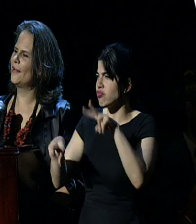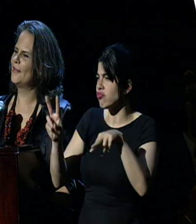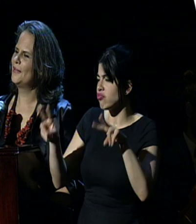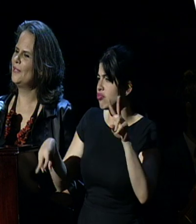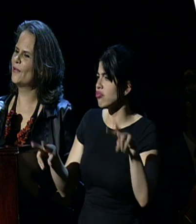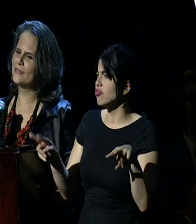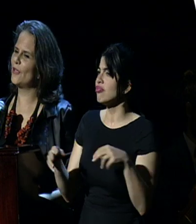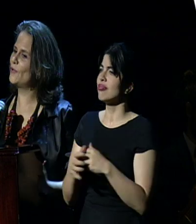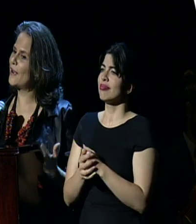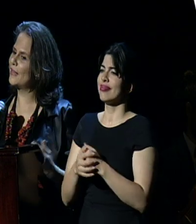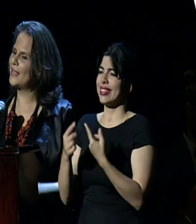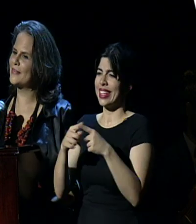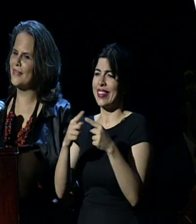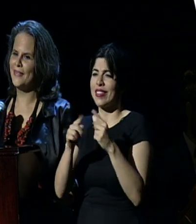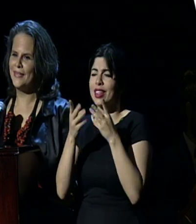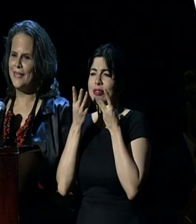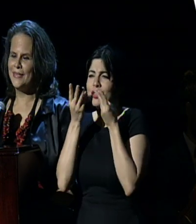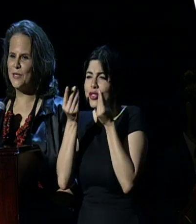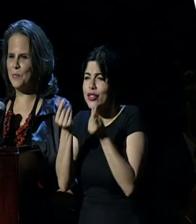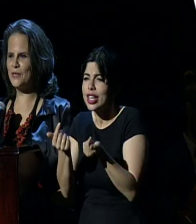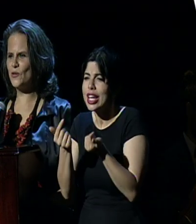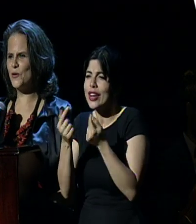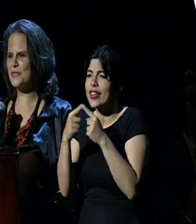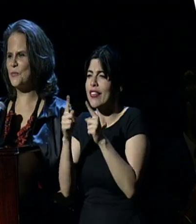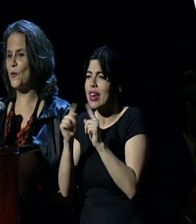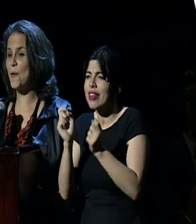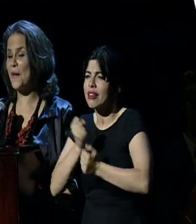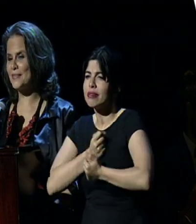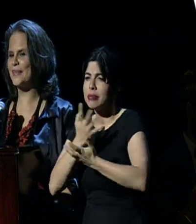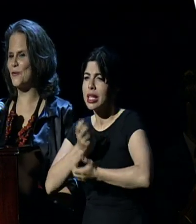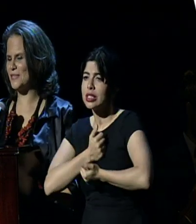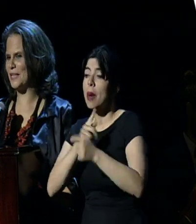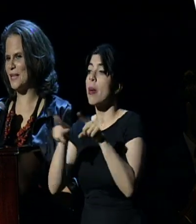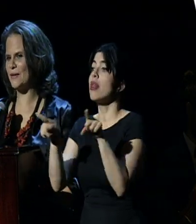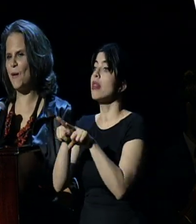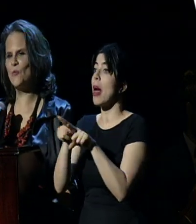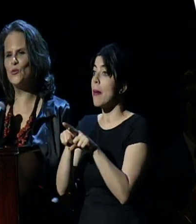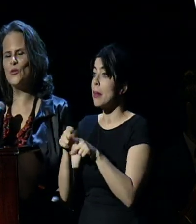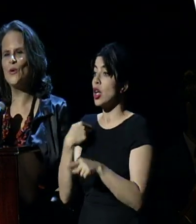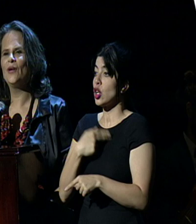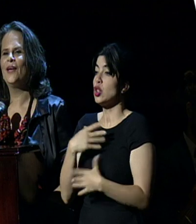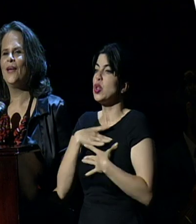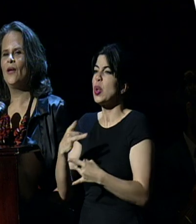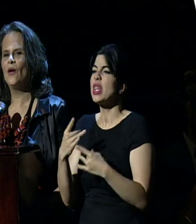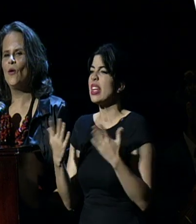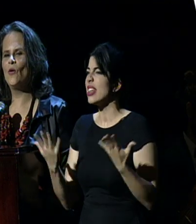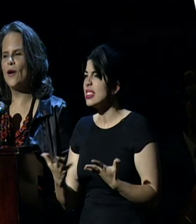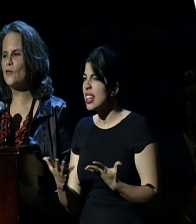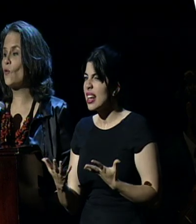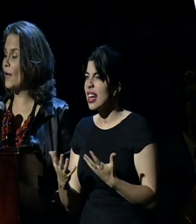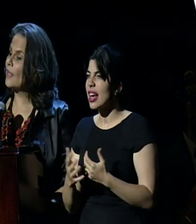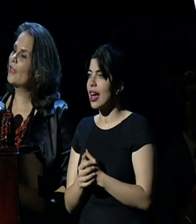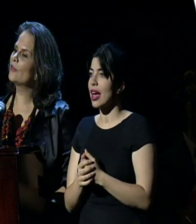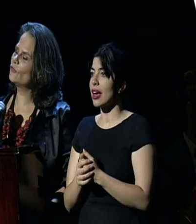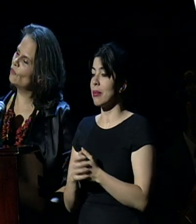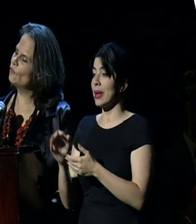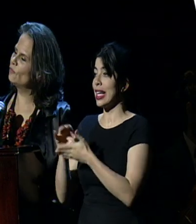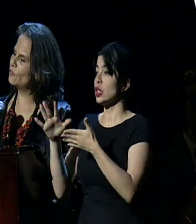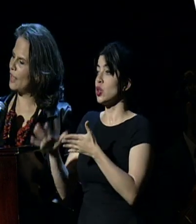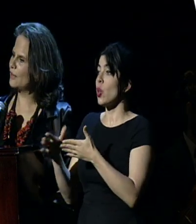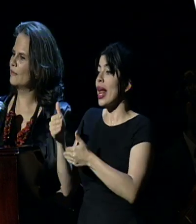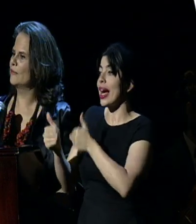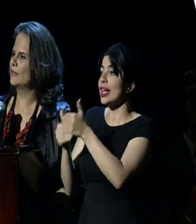una diversidad y una riqueza de expresiones, pero además que nos interesaba mucho con la Escuela de